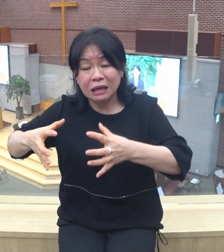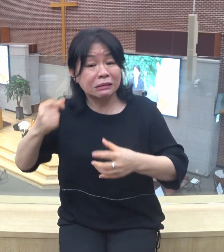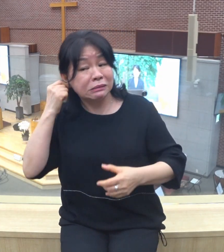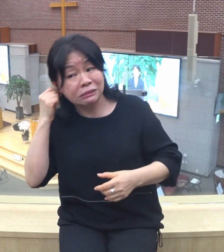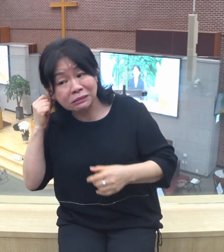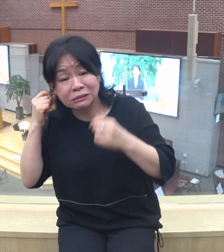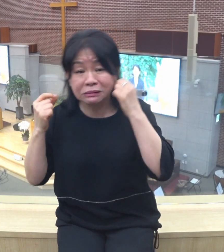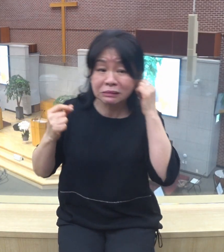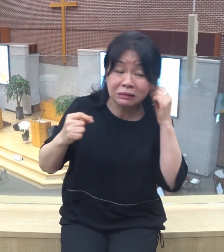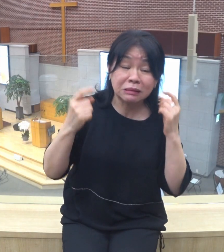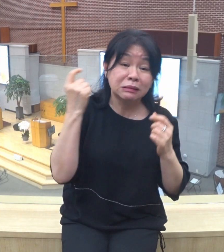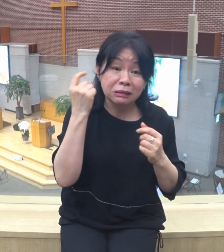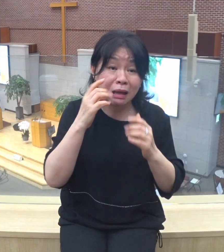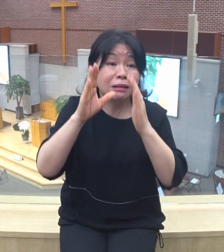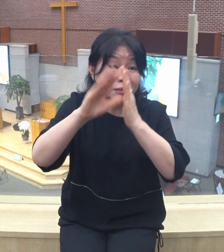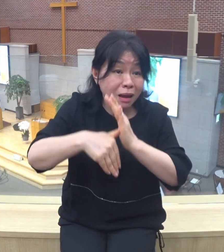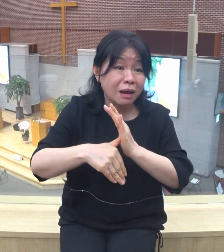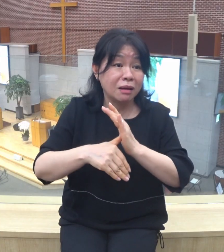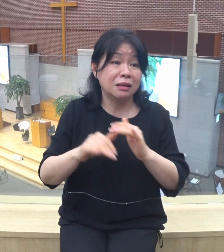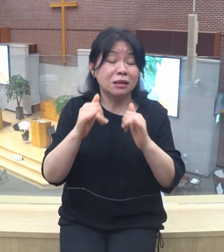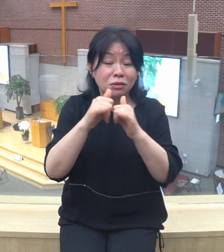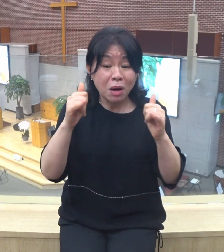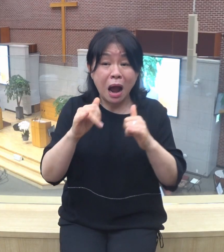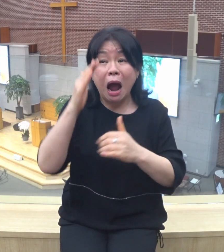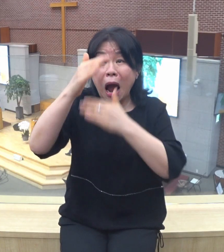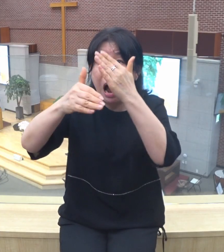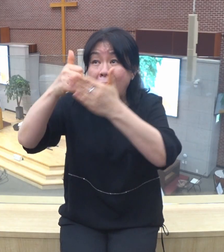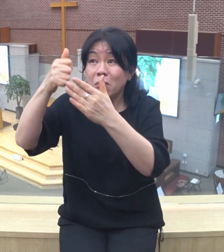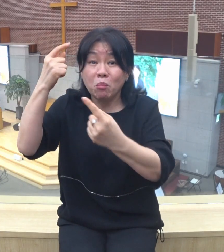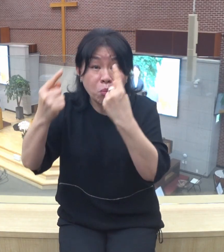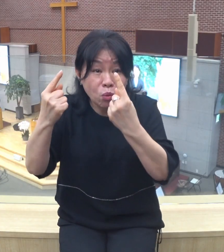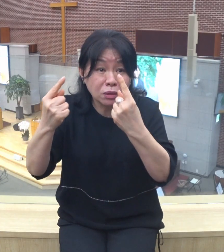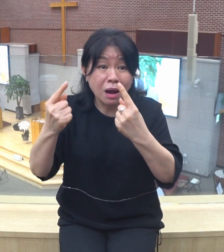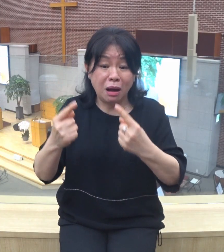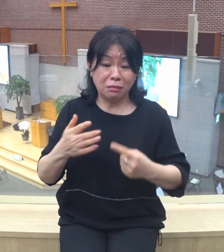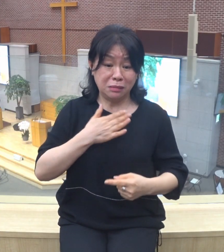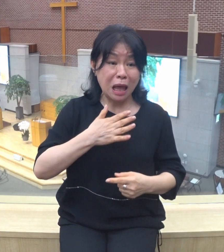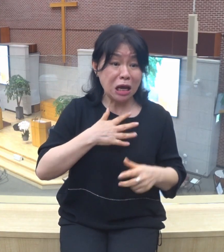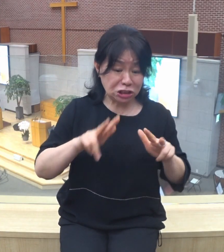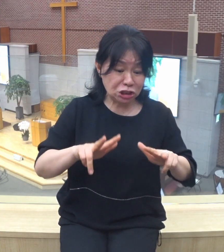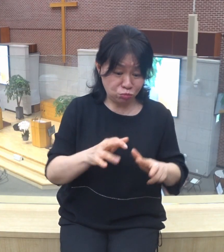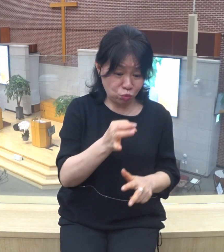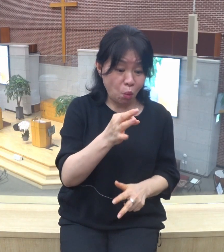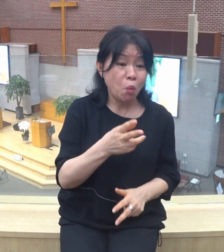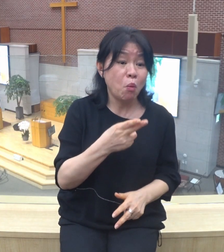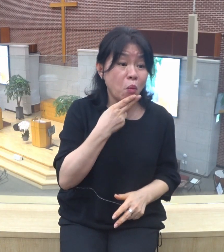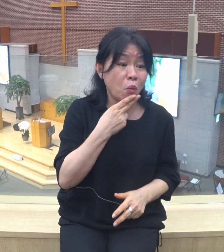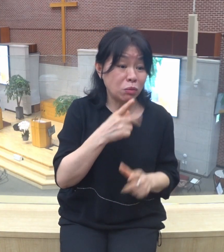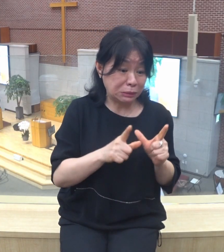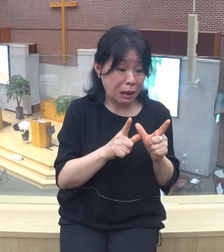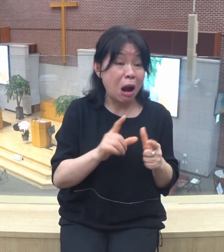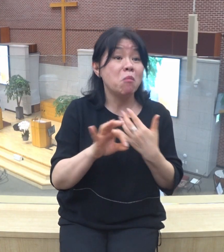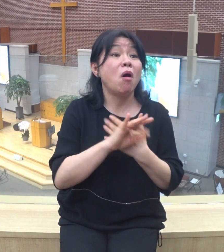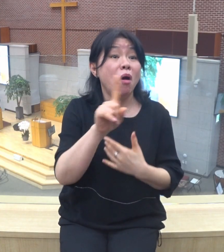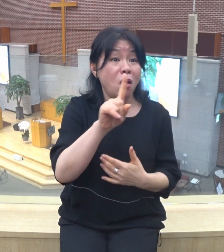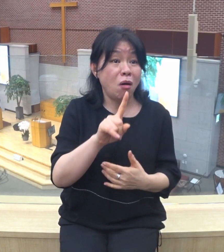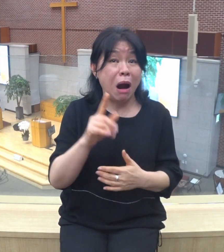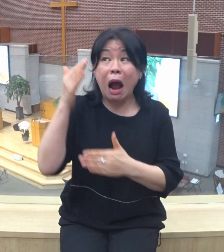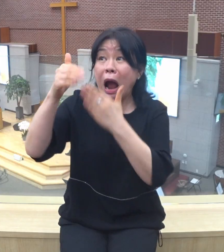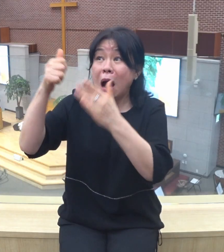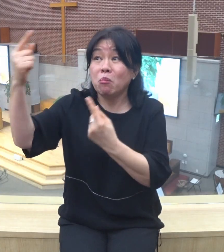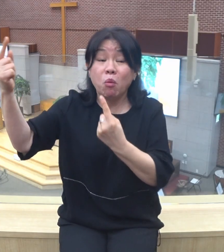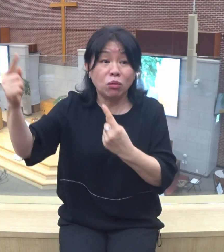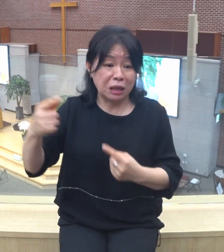집 없는 나의 노후가 때때로 하나님보다 더 무섭습니다. 하나님이 보이지 않습니다. 그러면 제